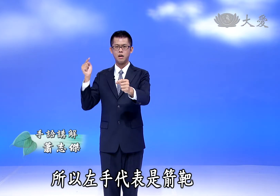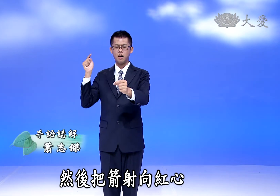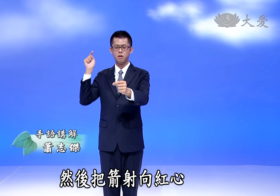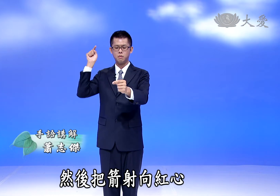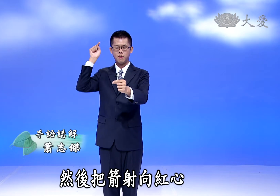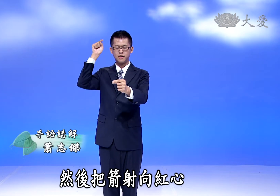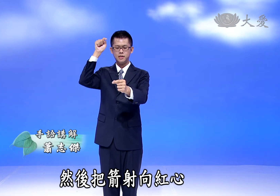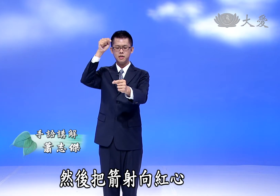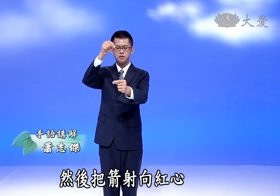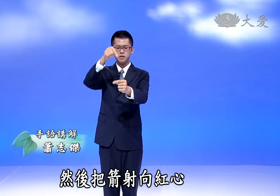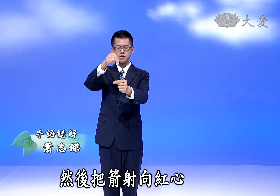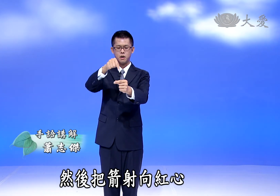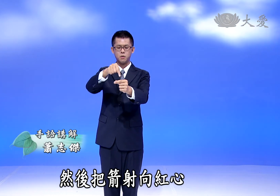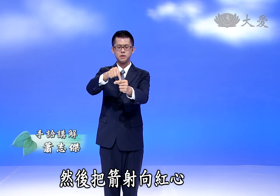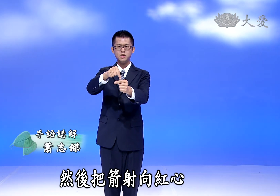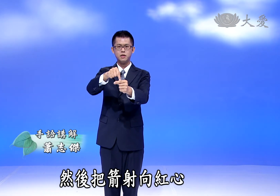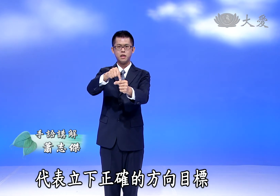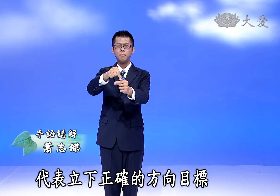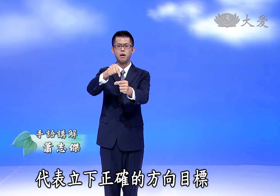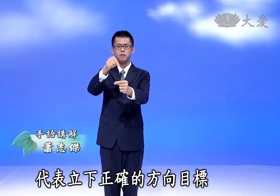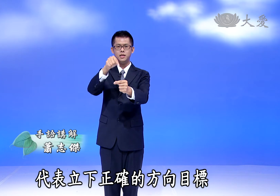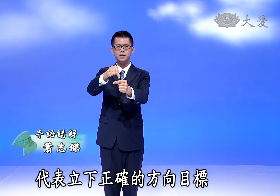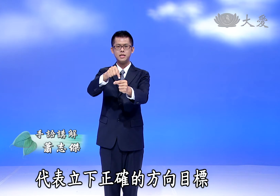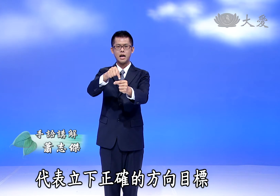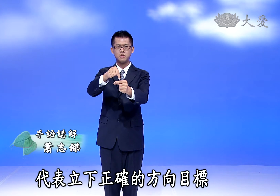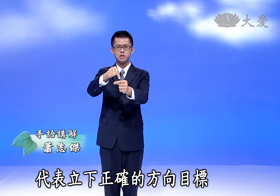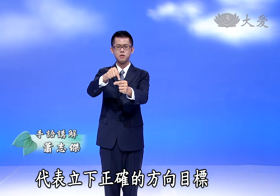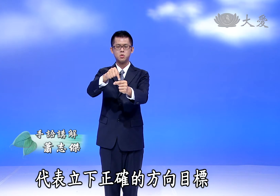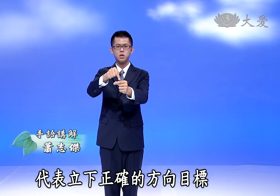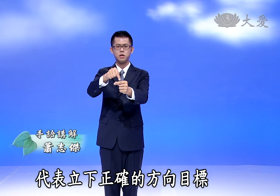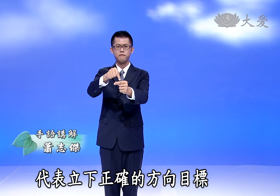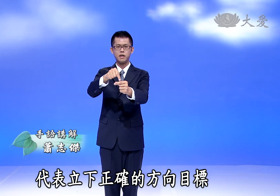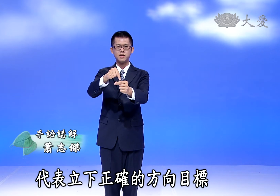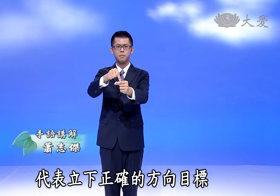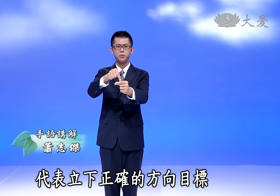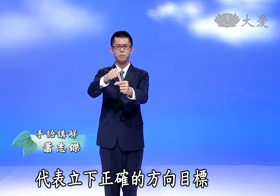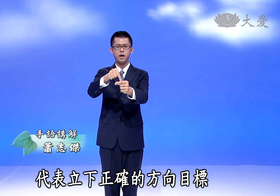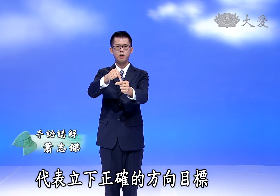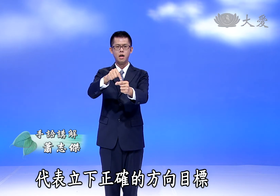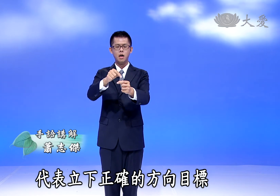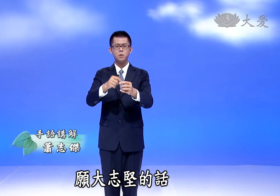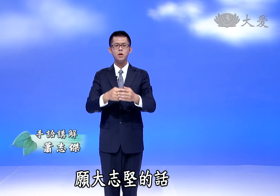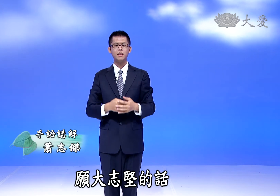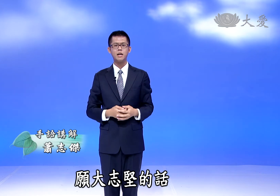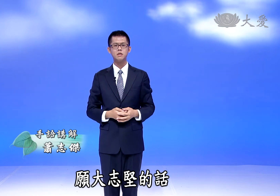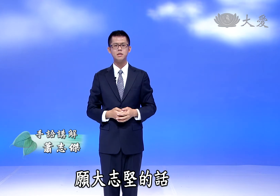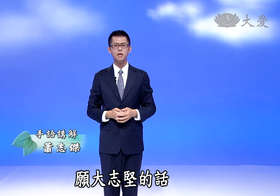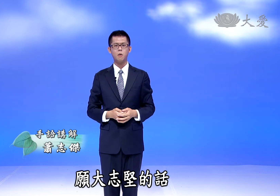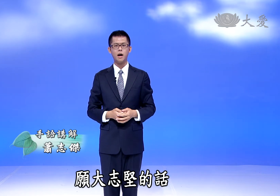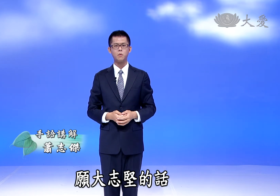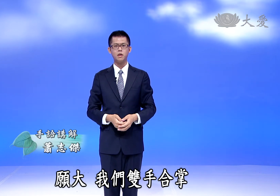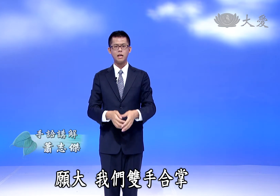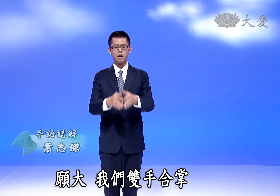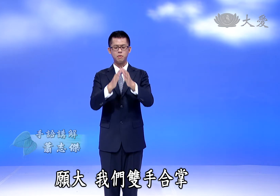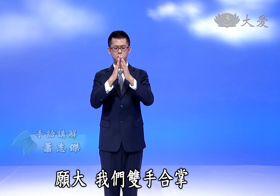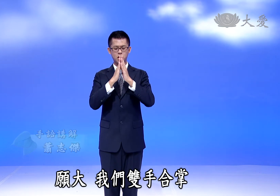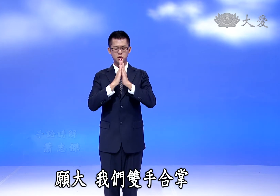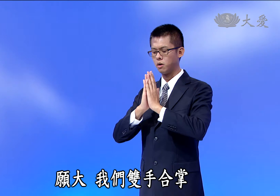后把箭射向红心，代表立下正确的方向目标。愿大至坚的话，愿大我们双手合